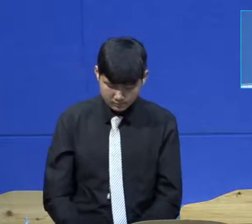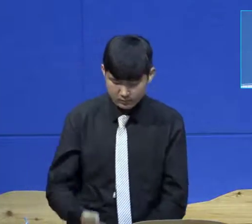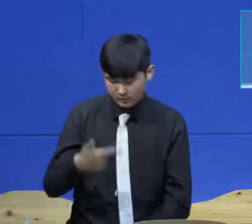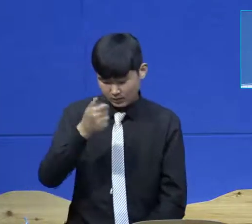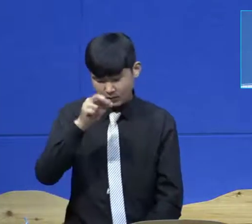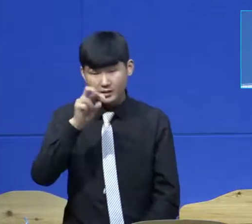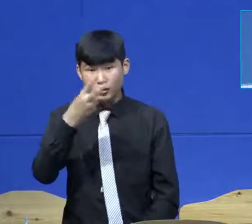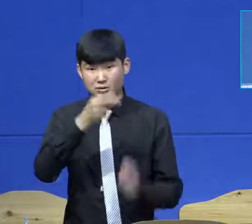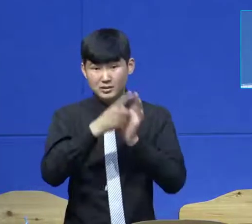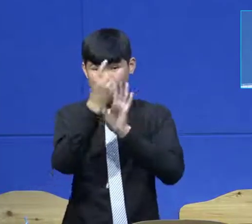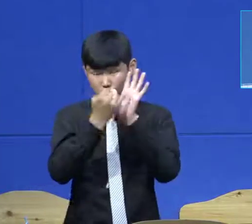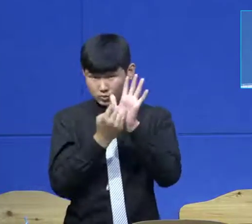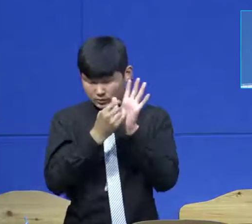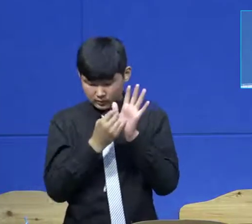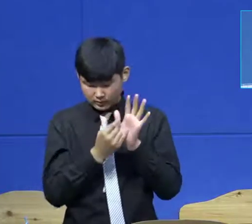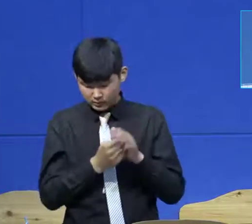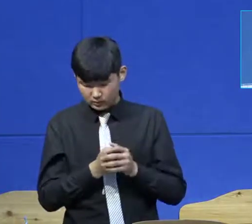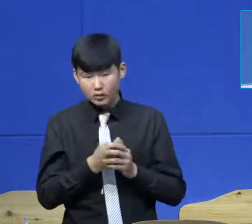Галат 2:16 дээрээс харуул.